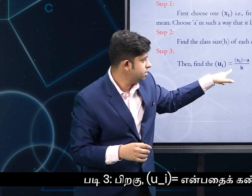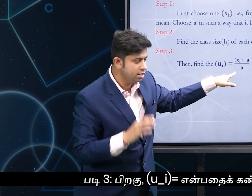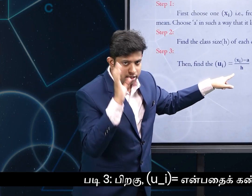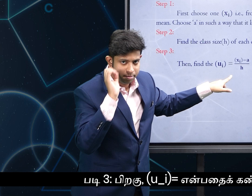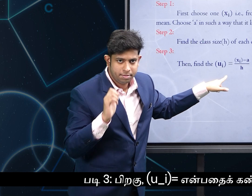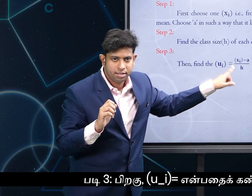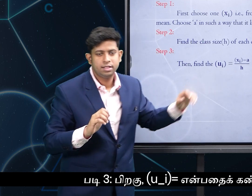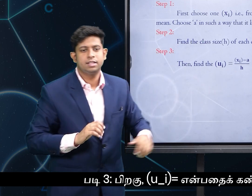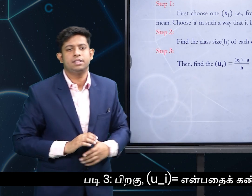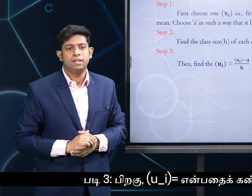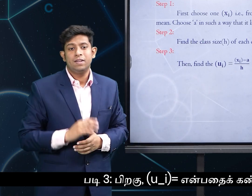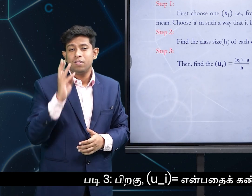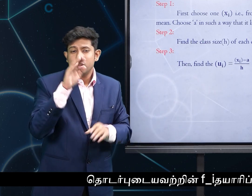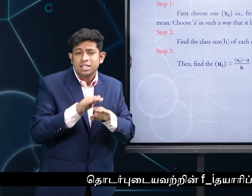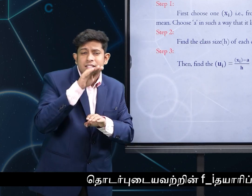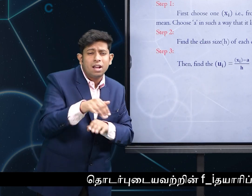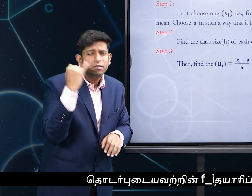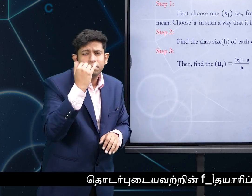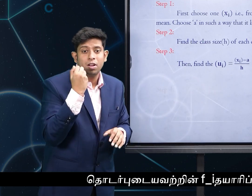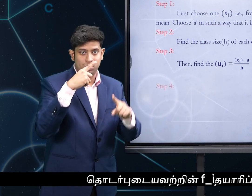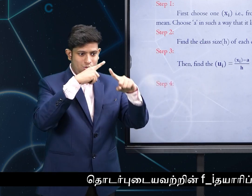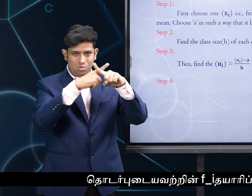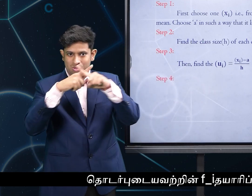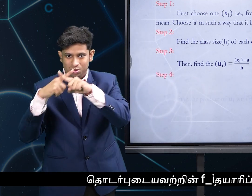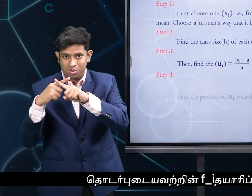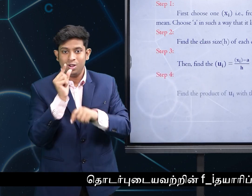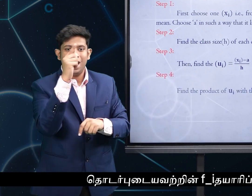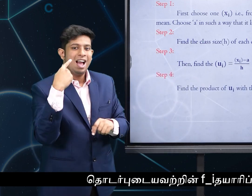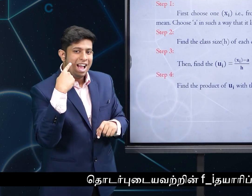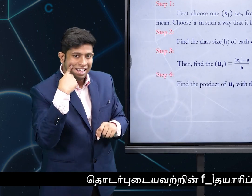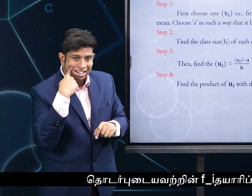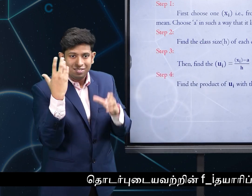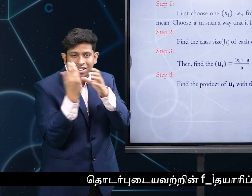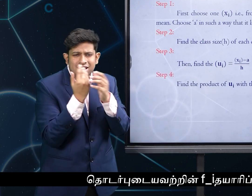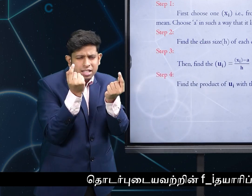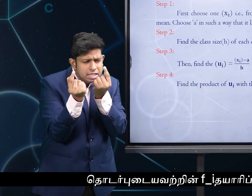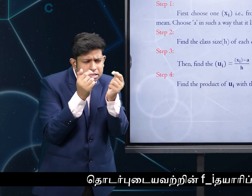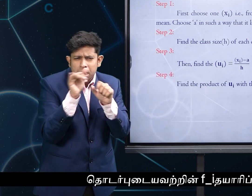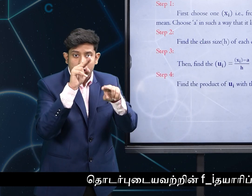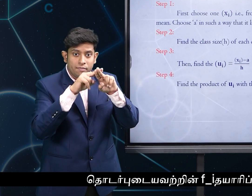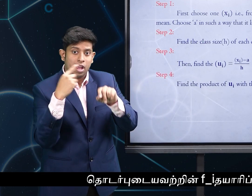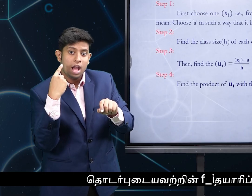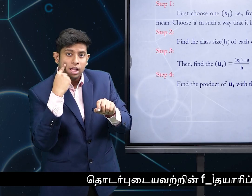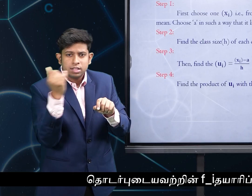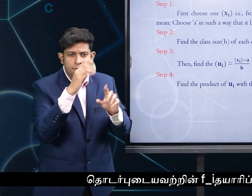a by h. தொடர்புடையவற்றின் f கீழ் இலக்க I தயாரிப்பை கண்டறிந்து u கீழ் இலக்க